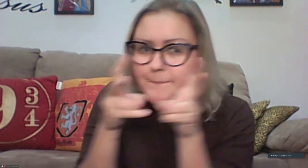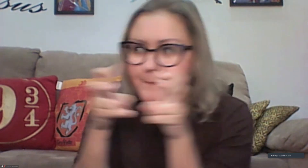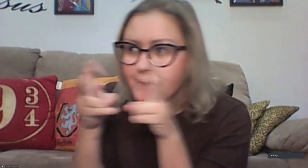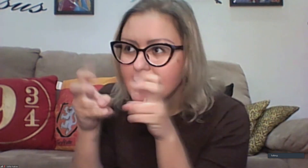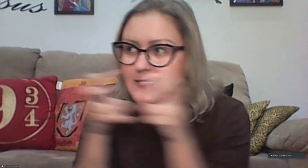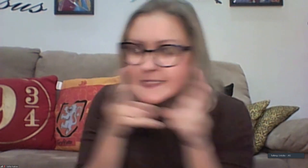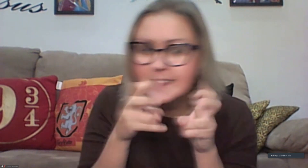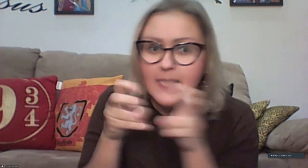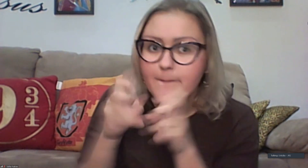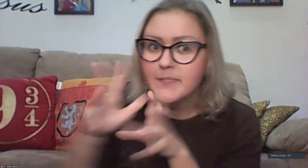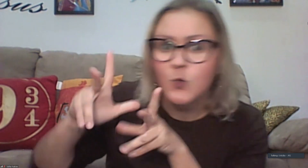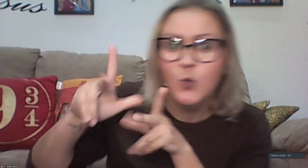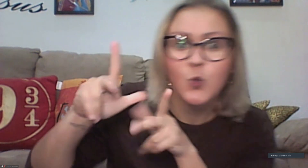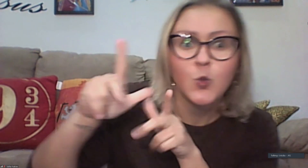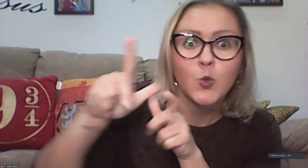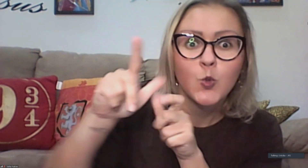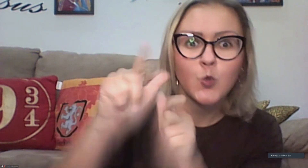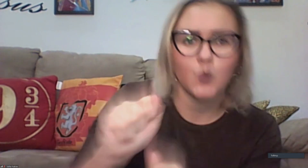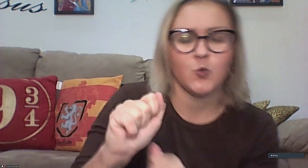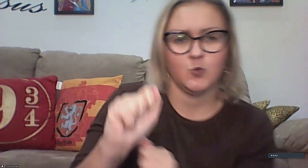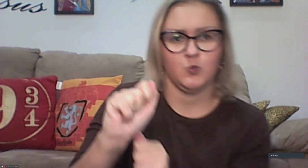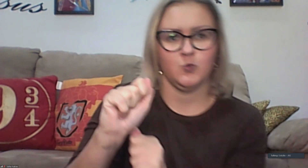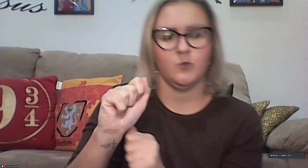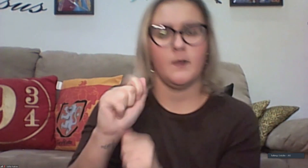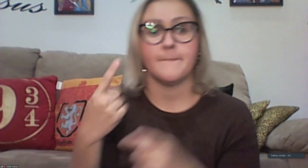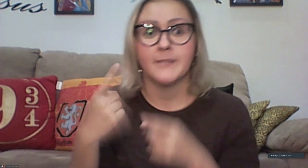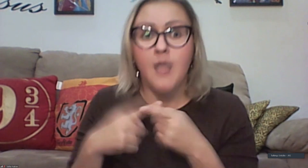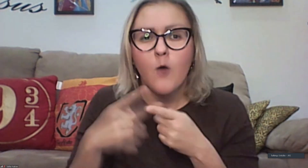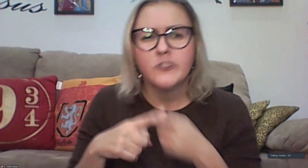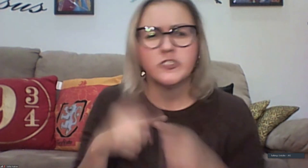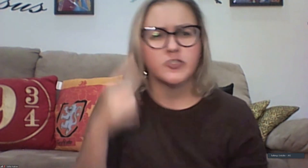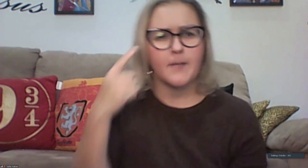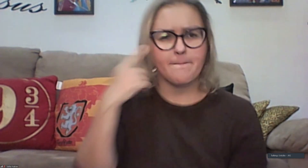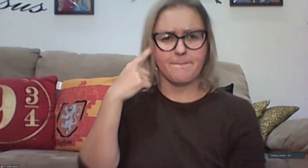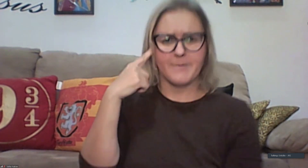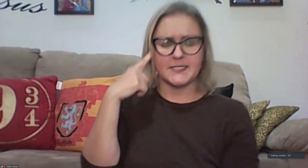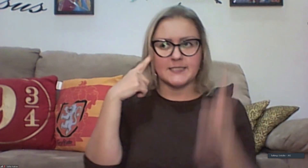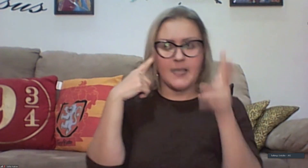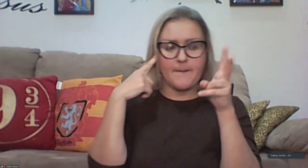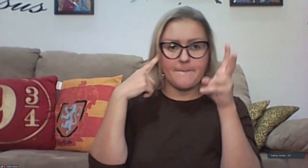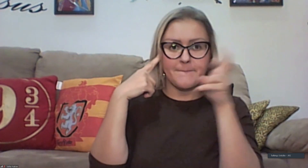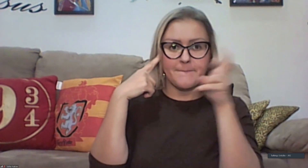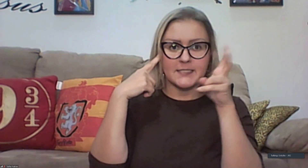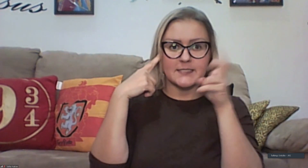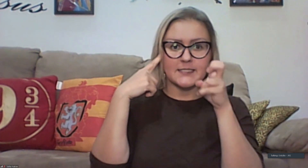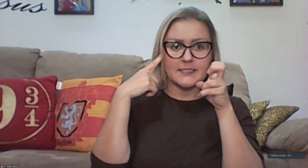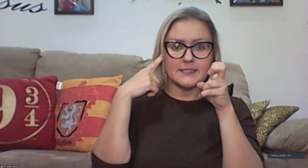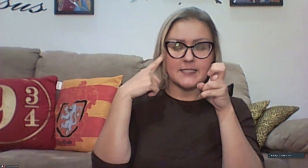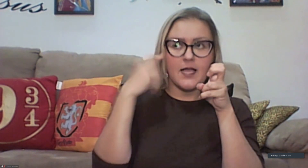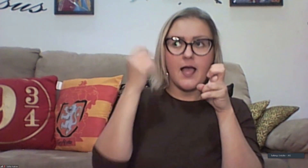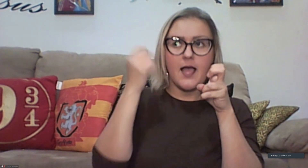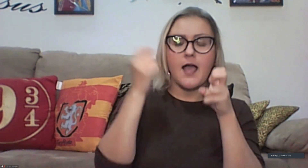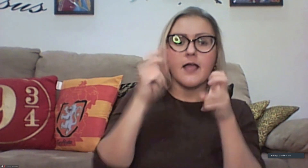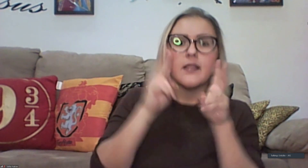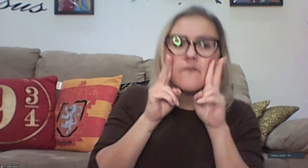vocês entendam que os surdos veem as coisas, percebem as coisas, claro, pela visão. O